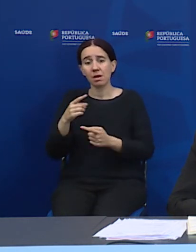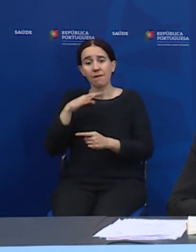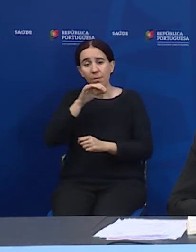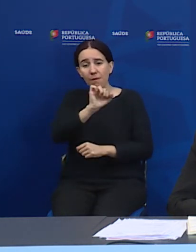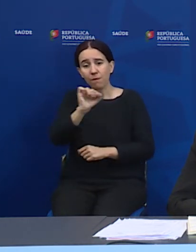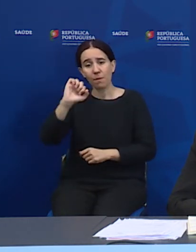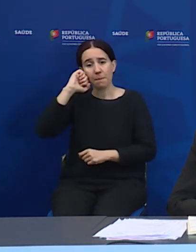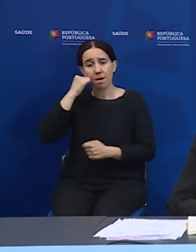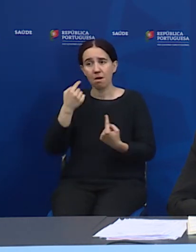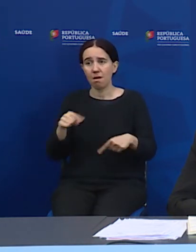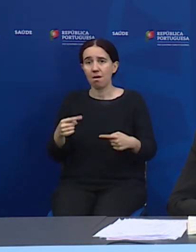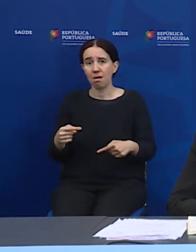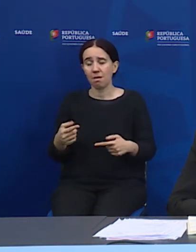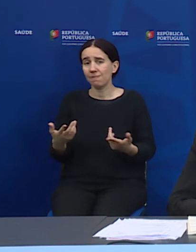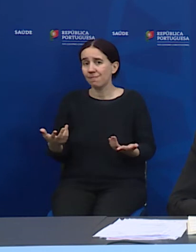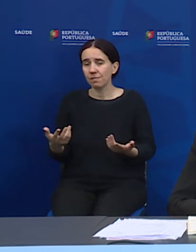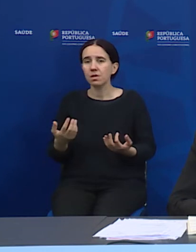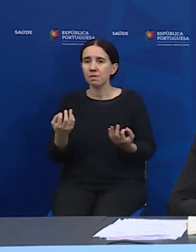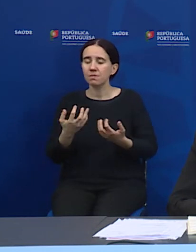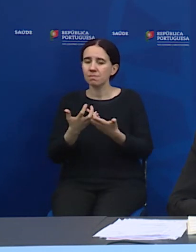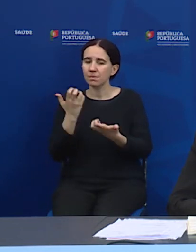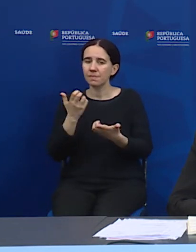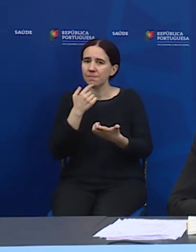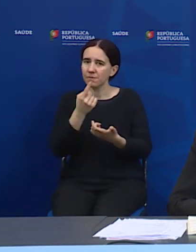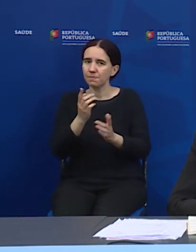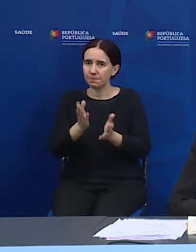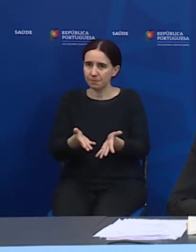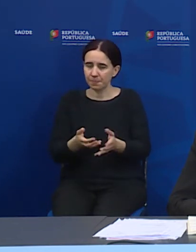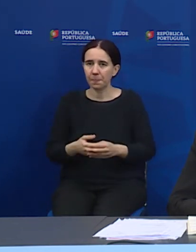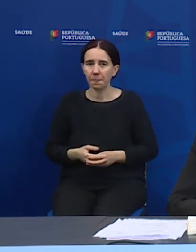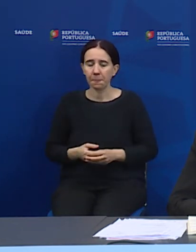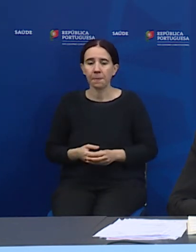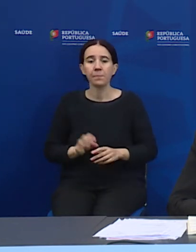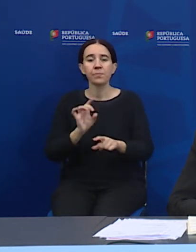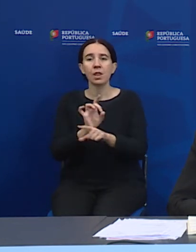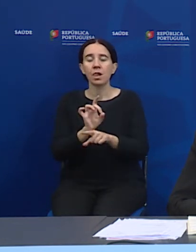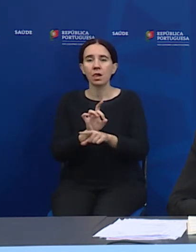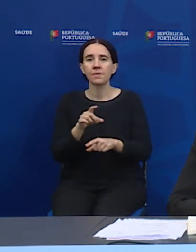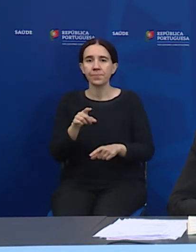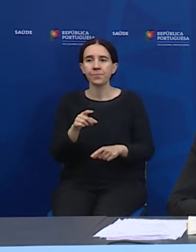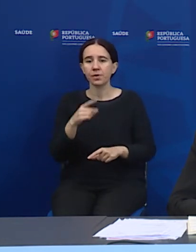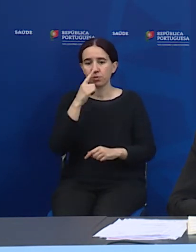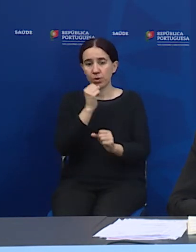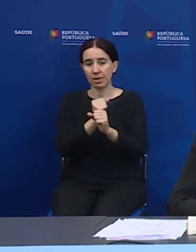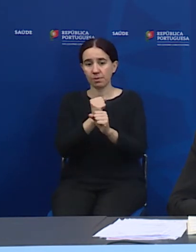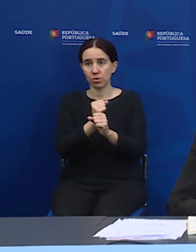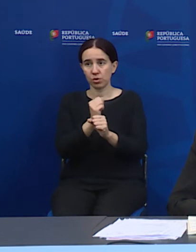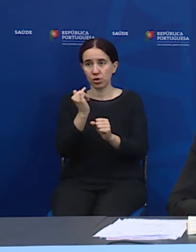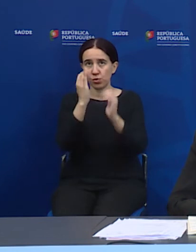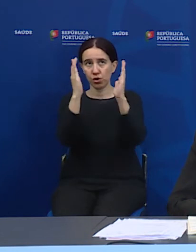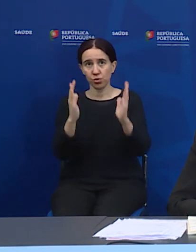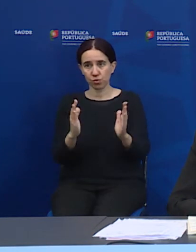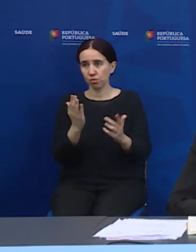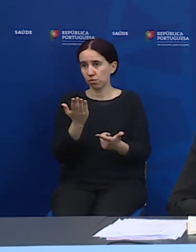as respectivas famílias e nunca é demais salientar isso no que diz respeito especificamente aos trabalhadores do instituto